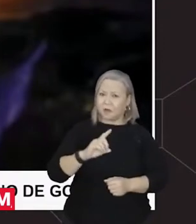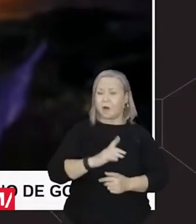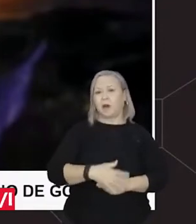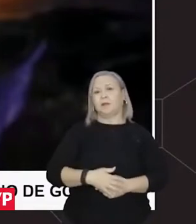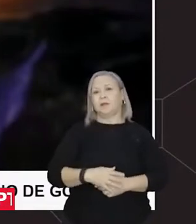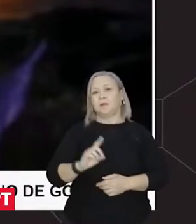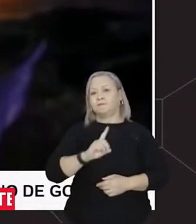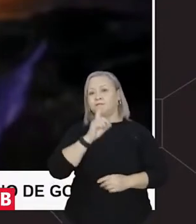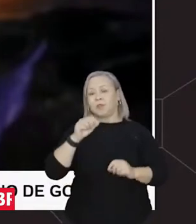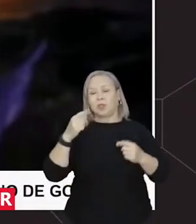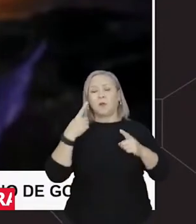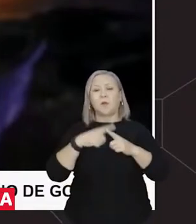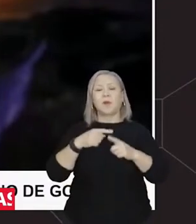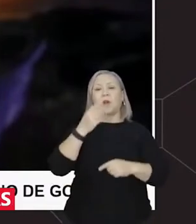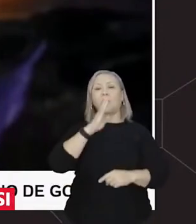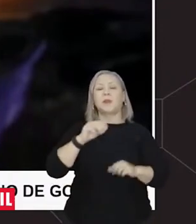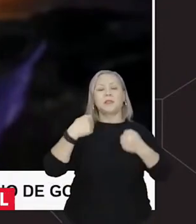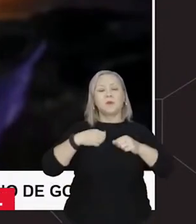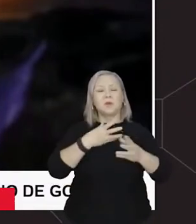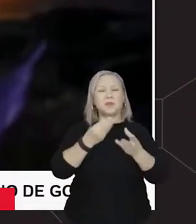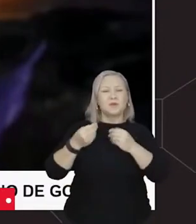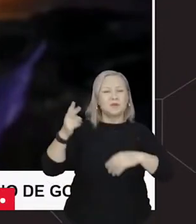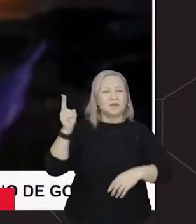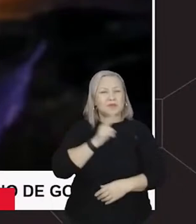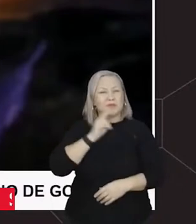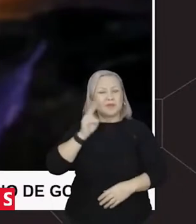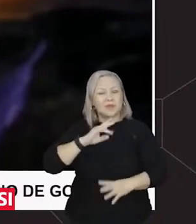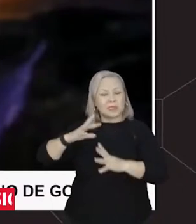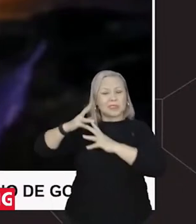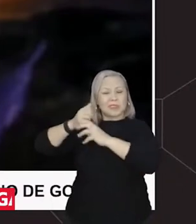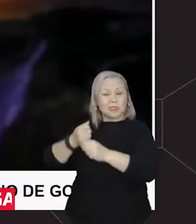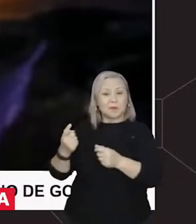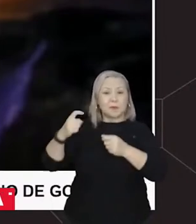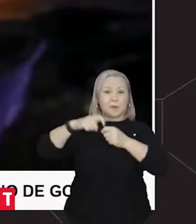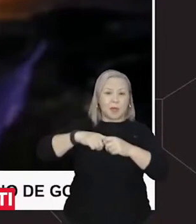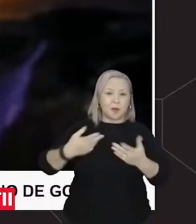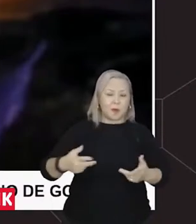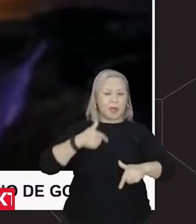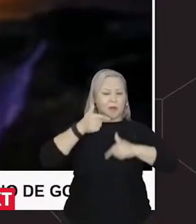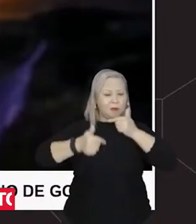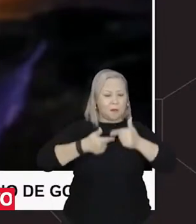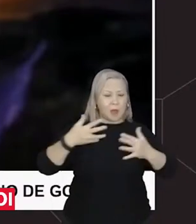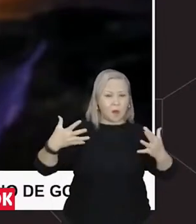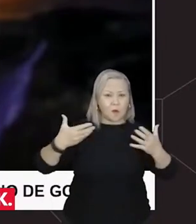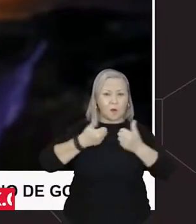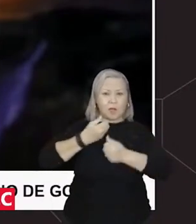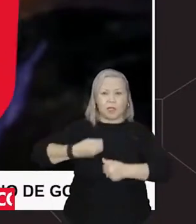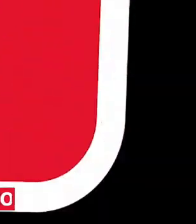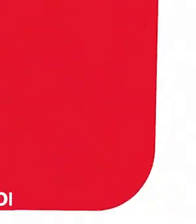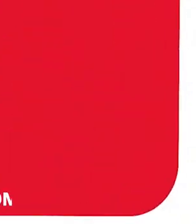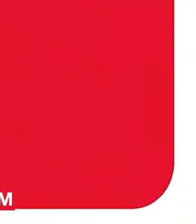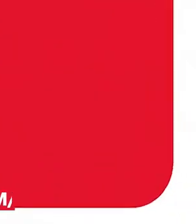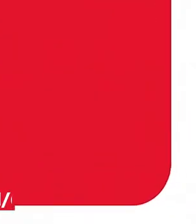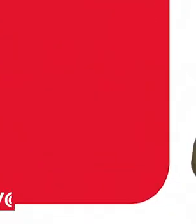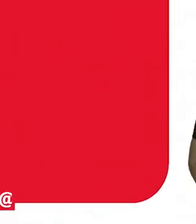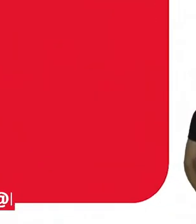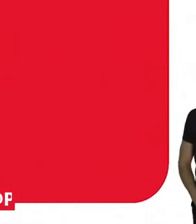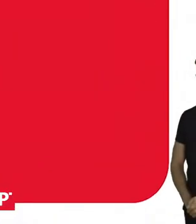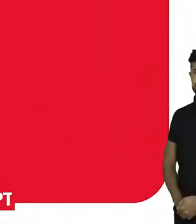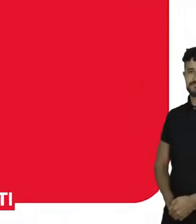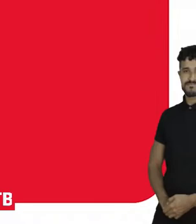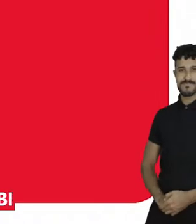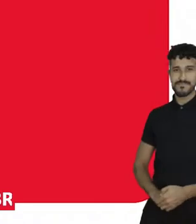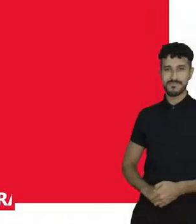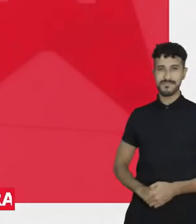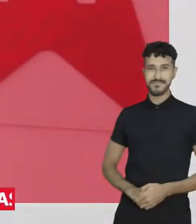Brasil precisa de muita urgência para recuperar, sabe, o seu emprego e a qualidade de vida do povo.